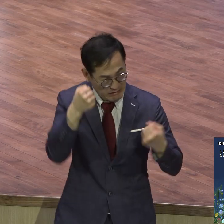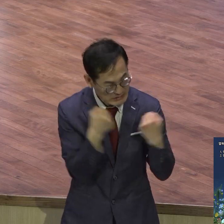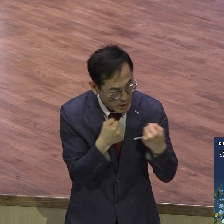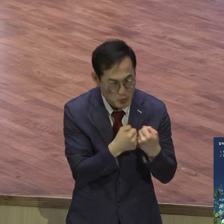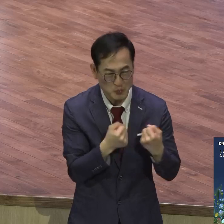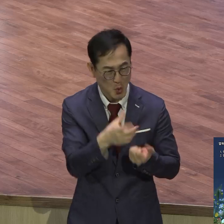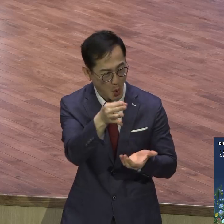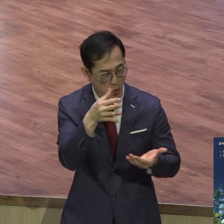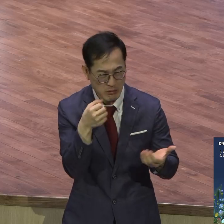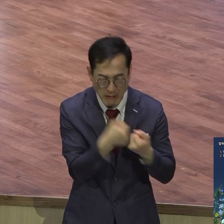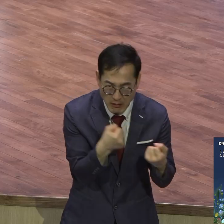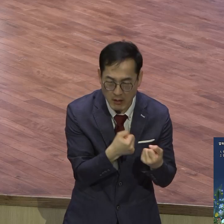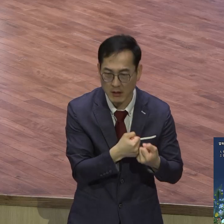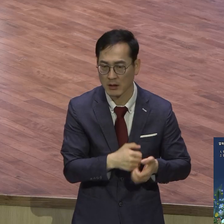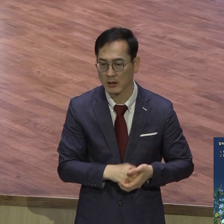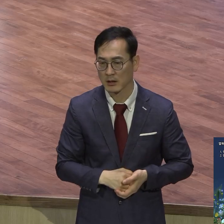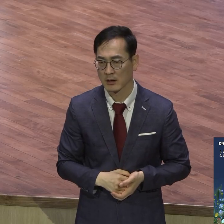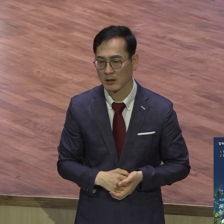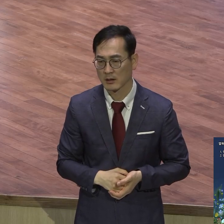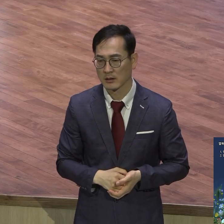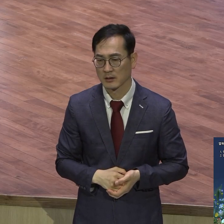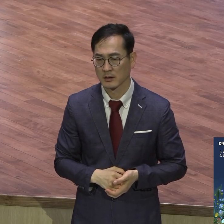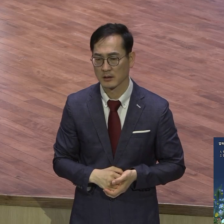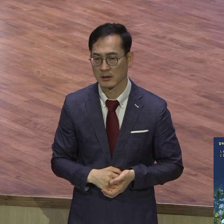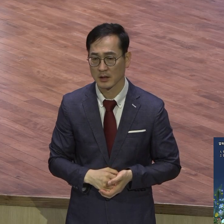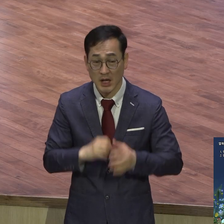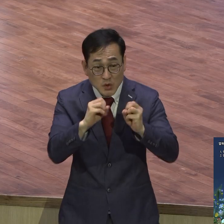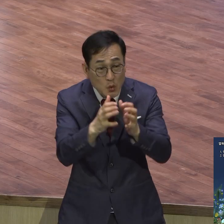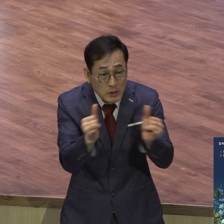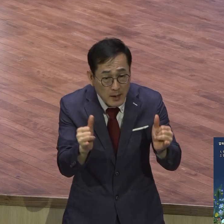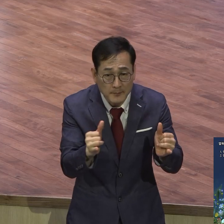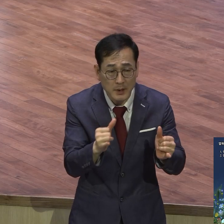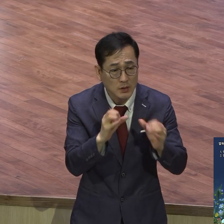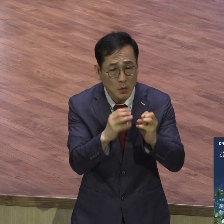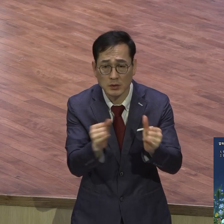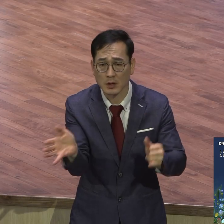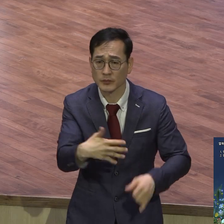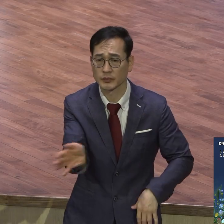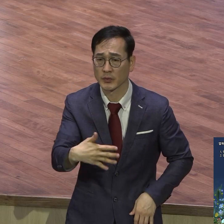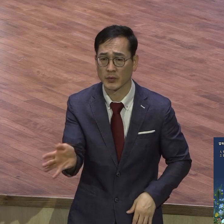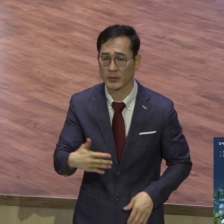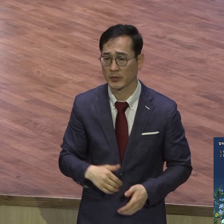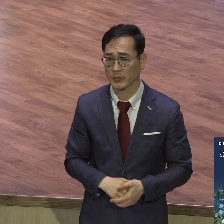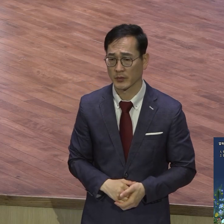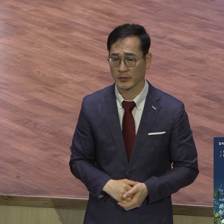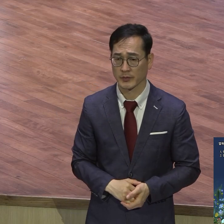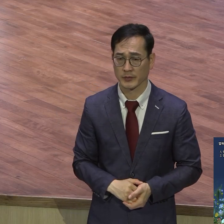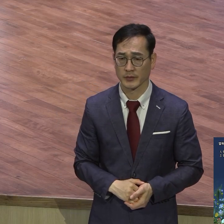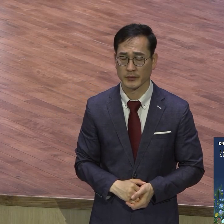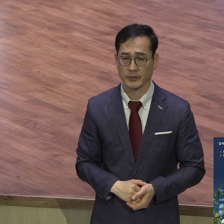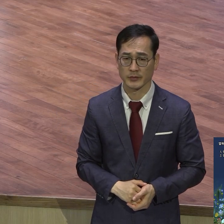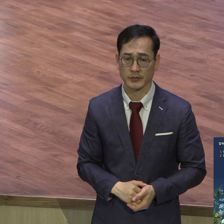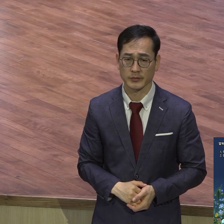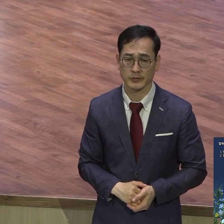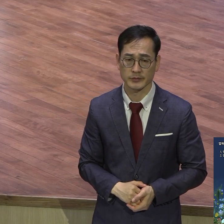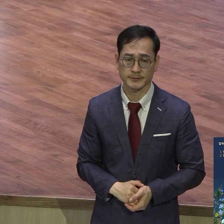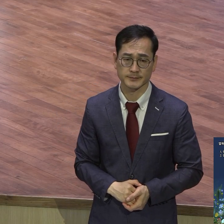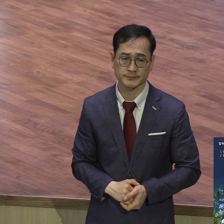발전에서 불신 영혼 죽어가고 있는데 아무가 안 하고 전도 안 하면 누명 뒤집기 시작하고 전도 못하게 하고 그게 한국교회